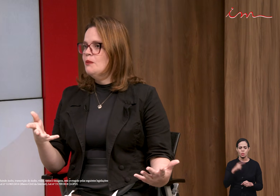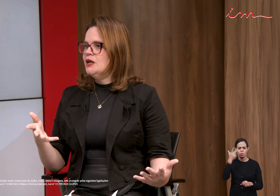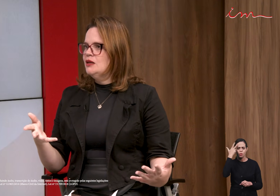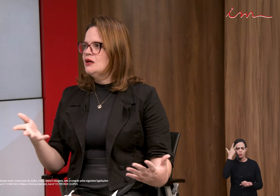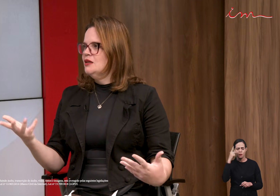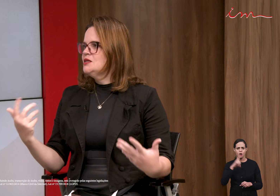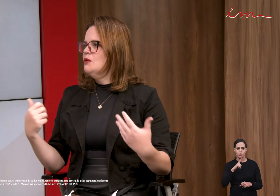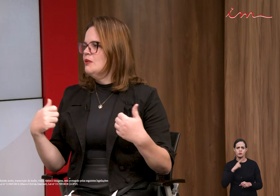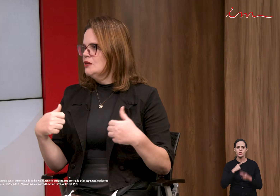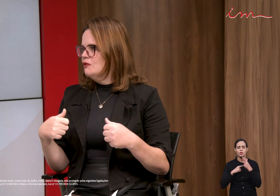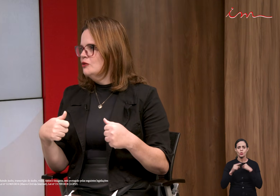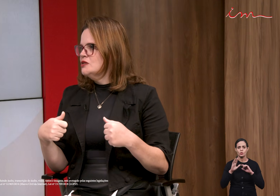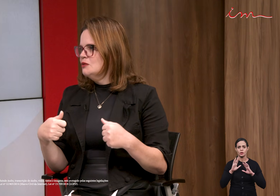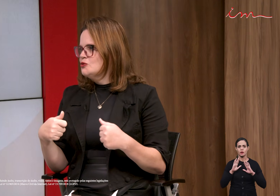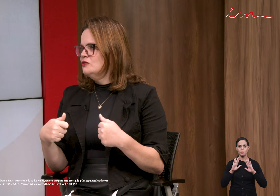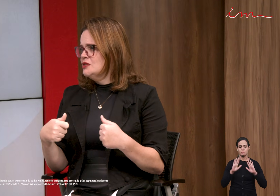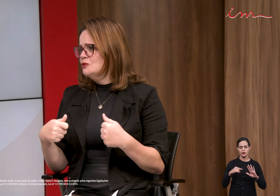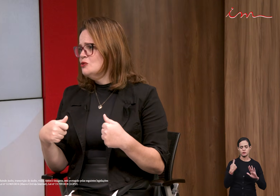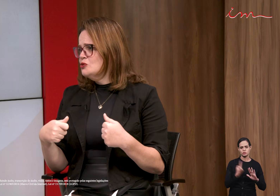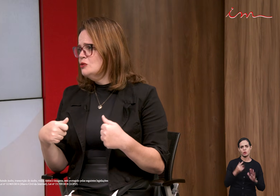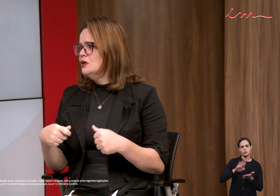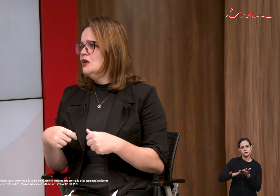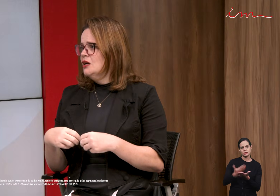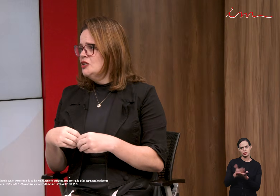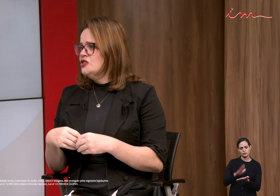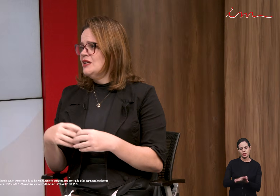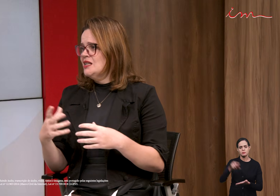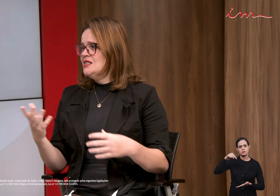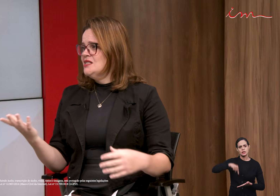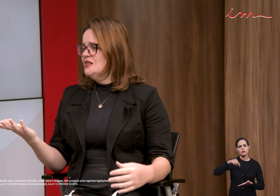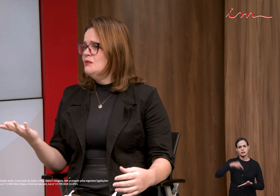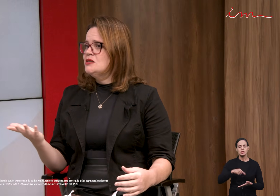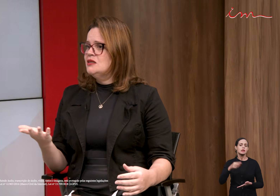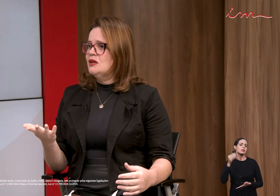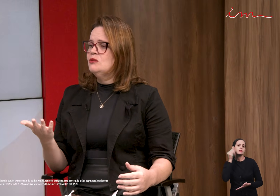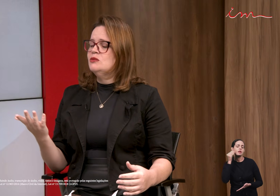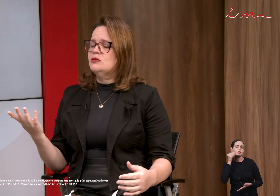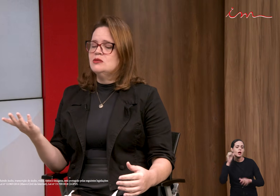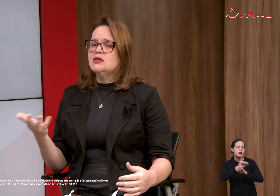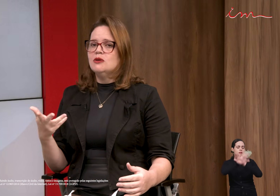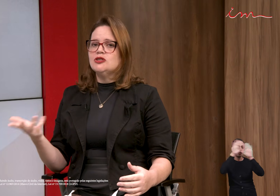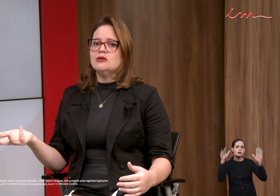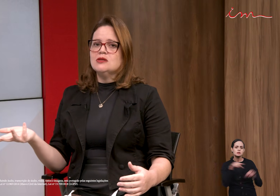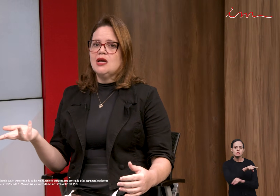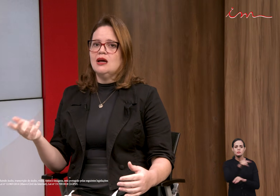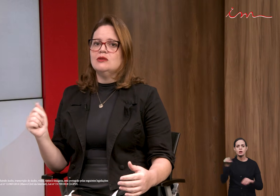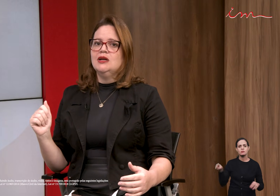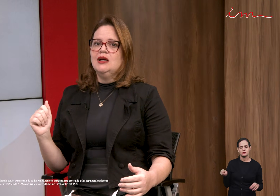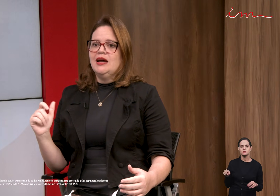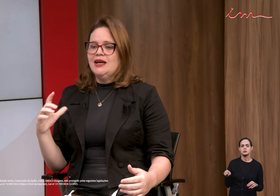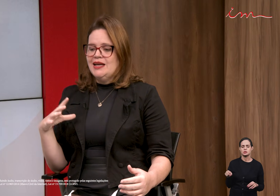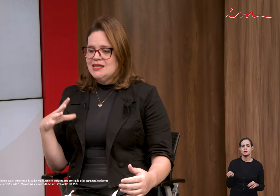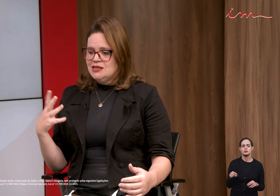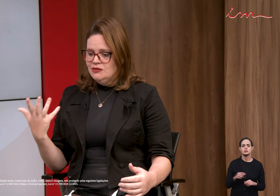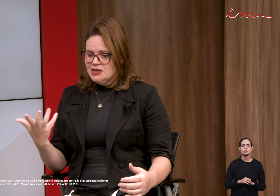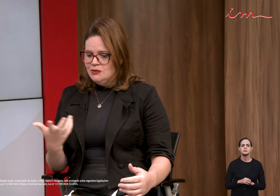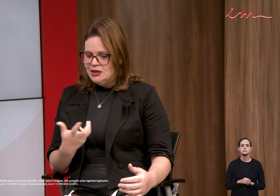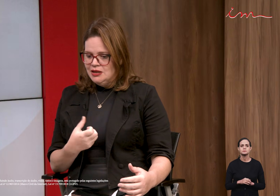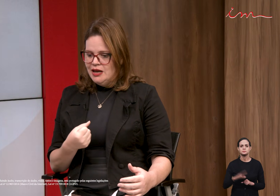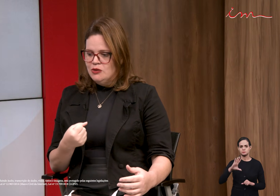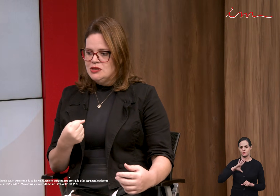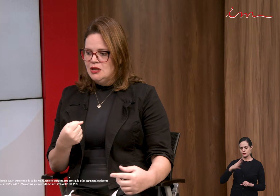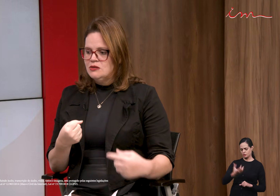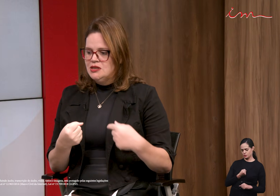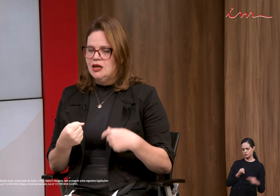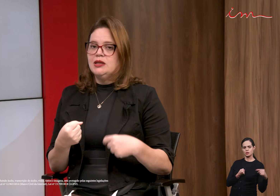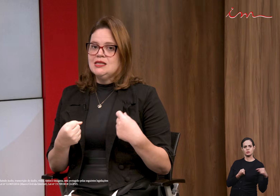possível para compreender que nesse momento no qual nós estamos conversando com o surdo, a gente vai trazer esses elementos que nem os irmãos já trouxeram. Essa salvação